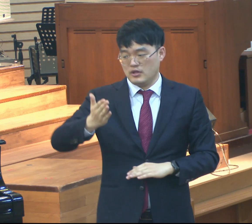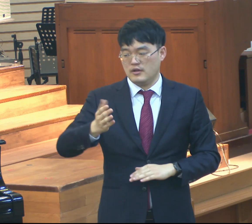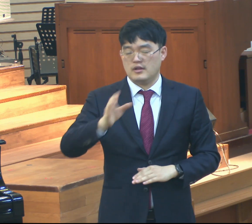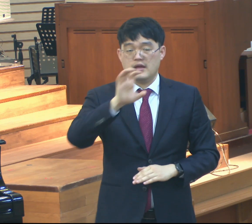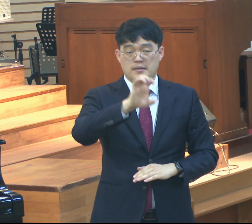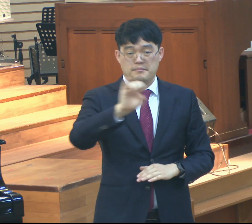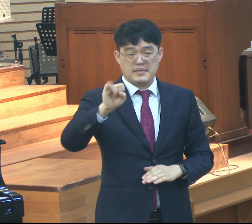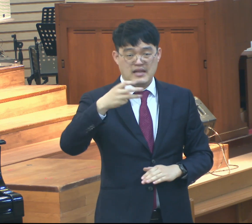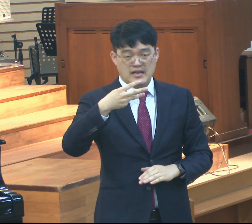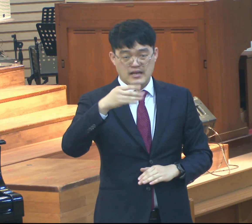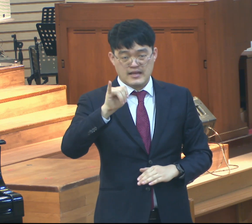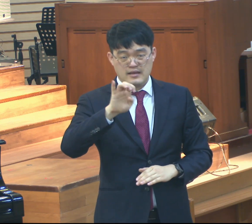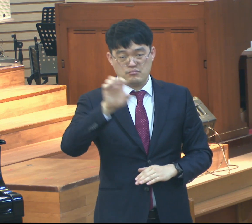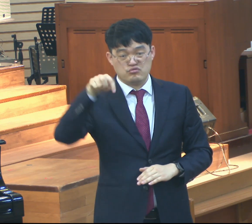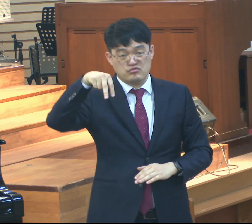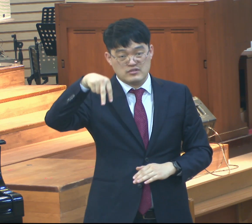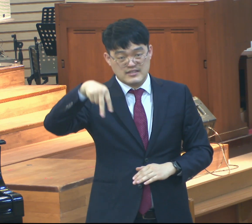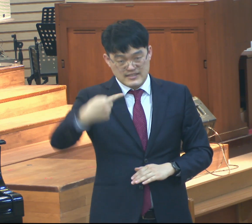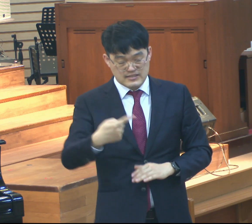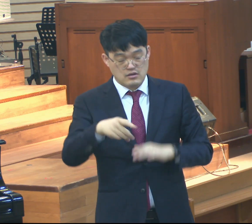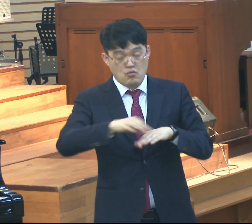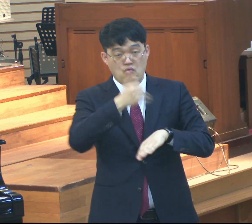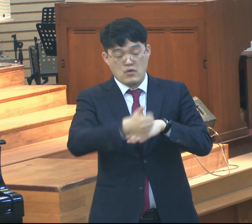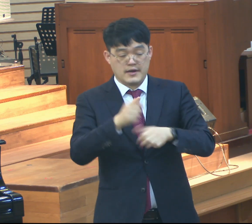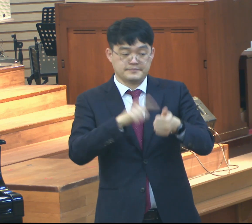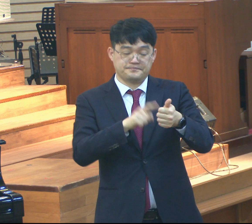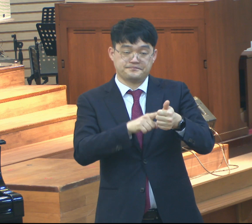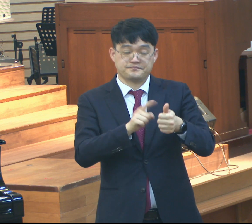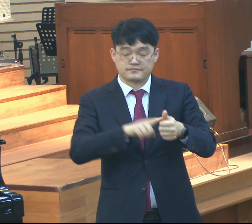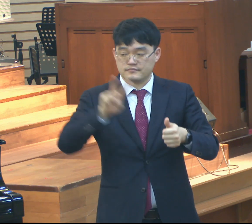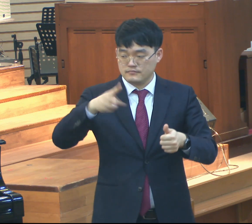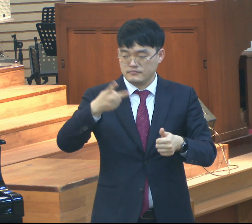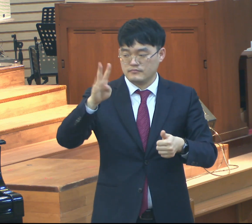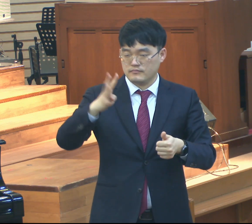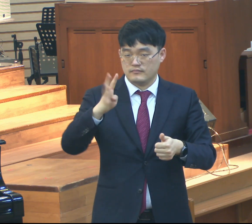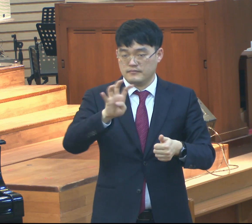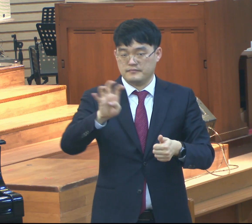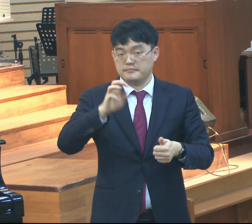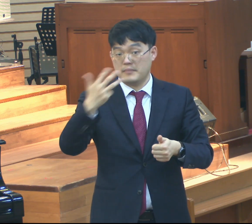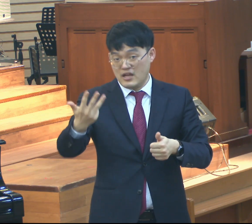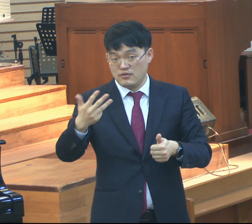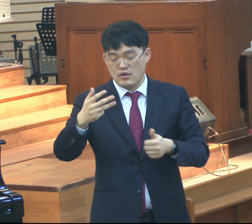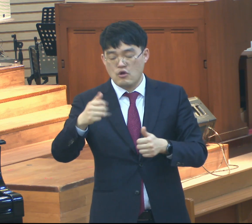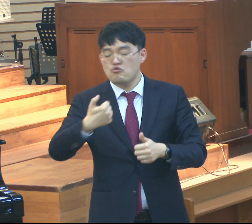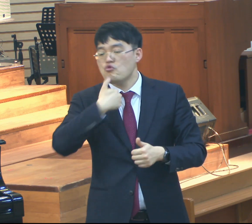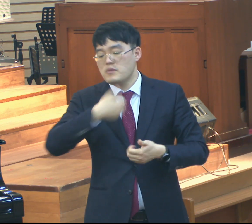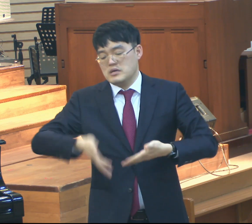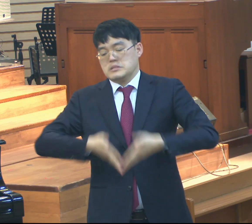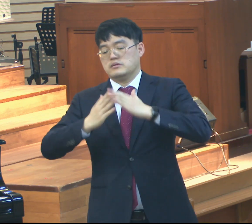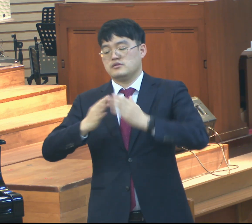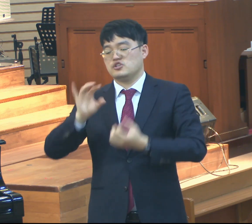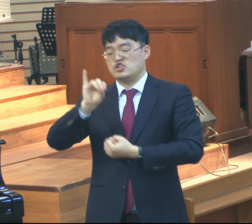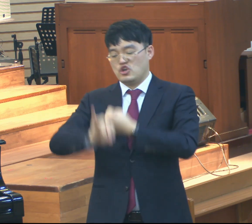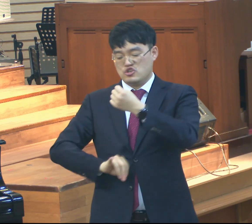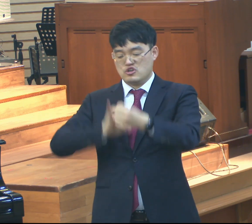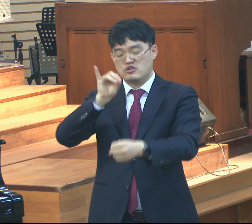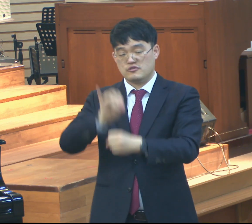필리푸스라는 왕은 248년 로마 건국 1000주년을 맞이해서 원형 경기장에서